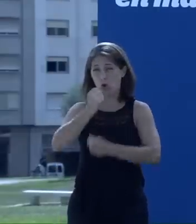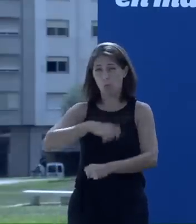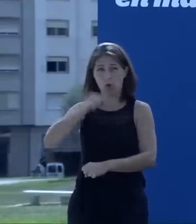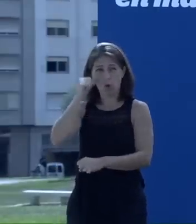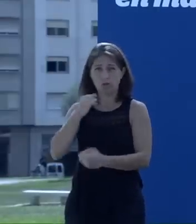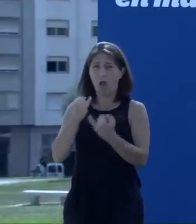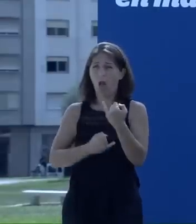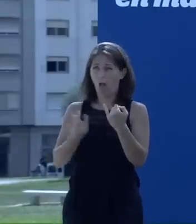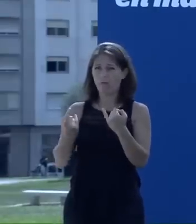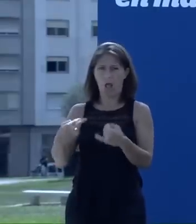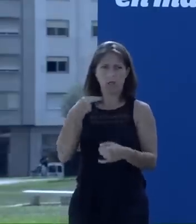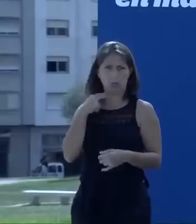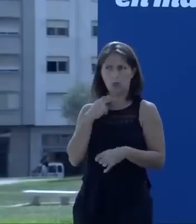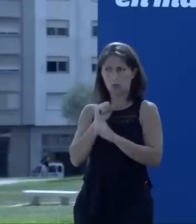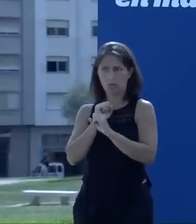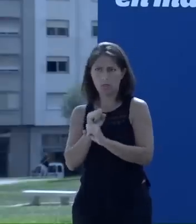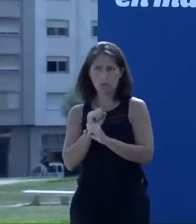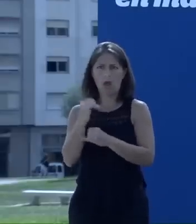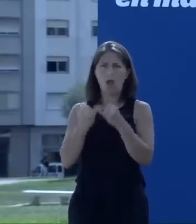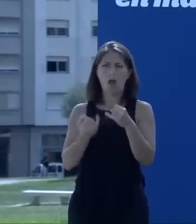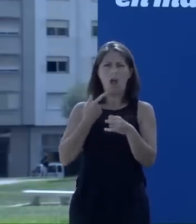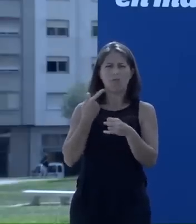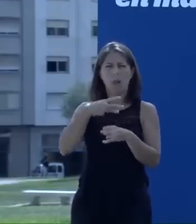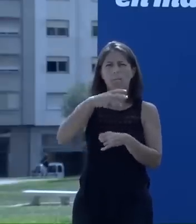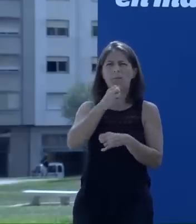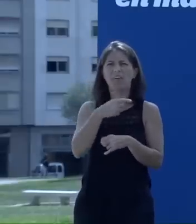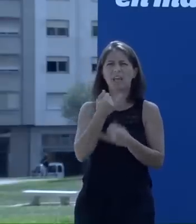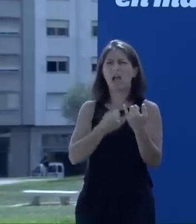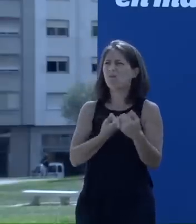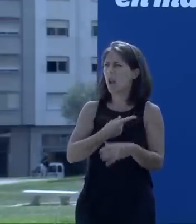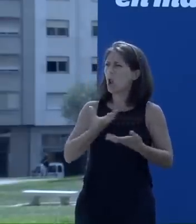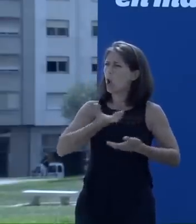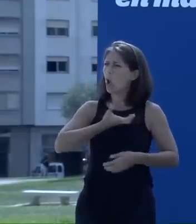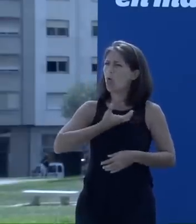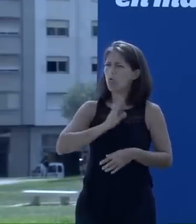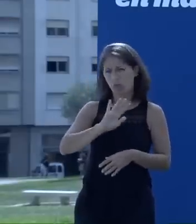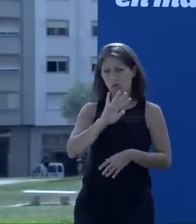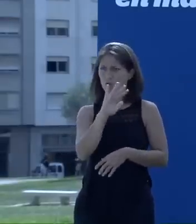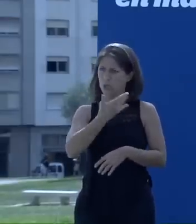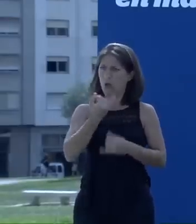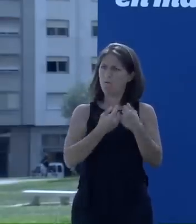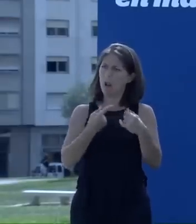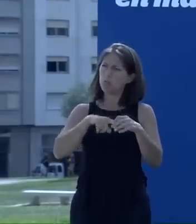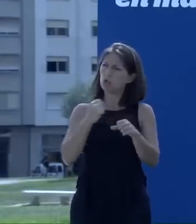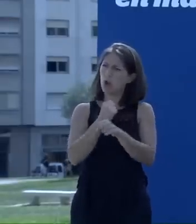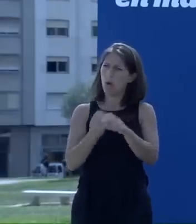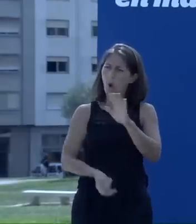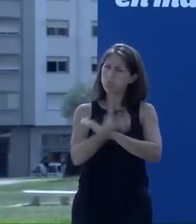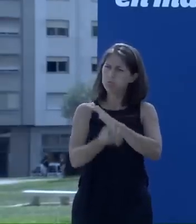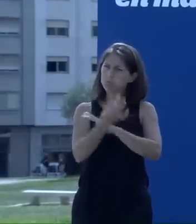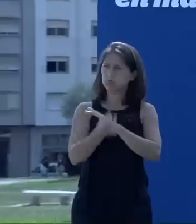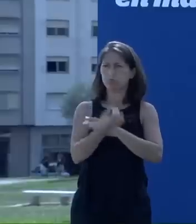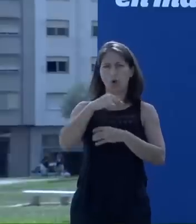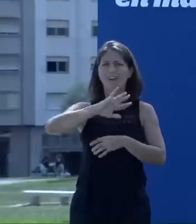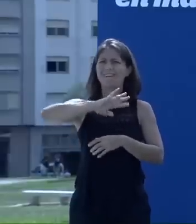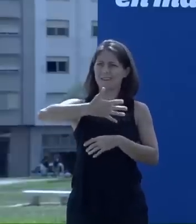dependente da Diputación de Ourense do Norde, o Concello de Manzaneda foi o 5º Concello da provincia en xeración de emprego. Din de nós